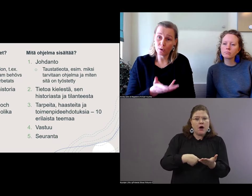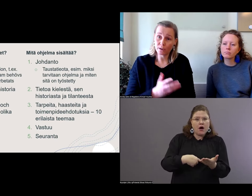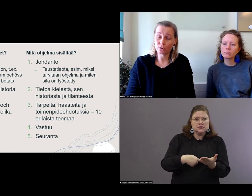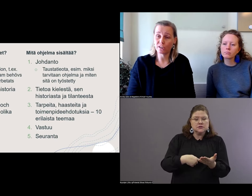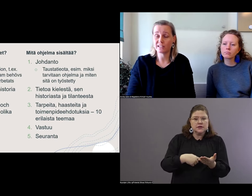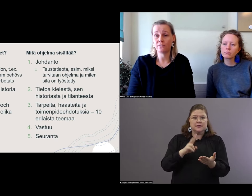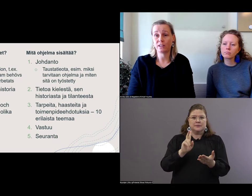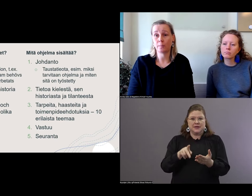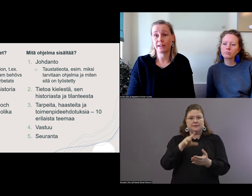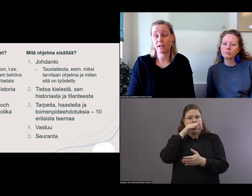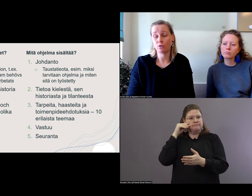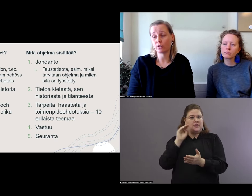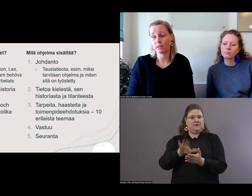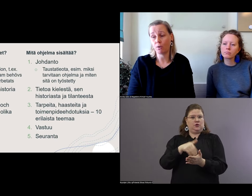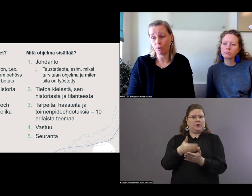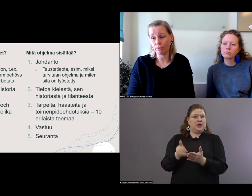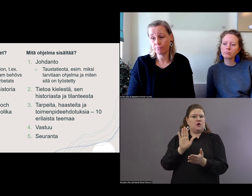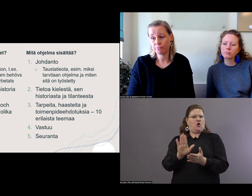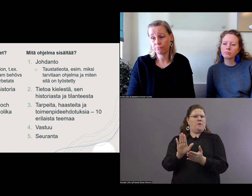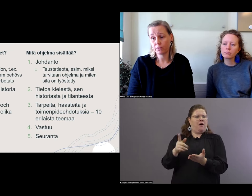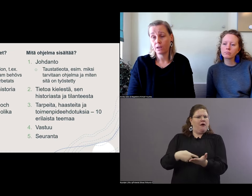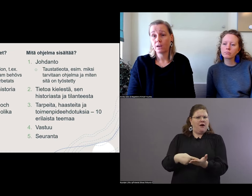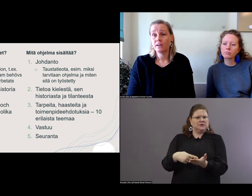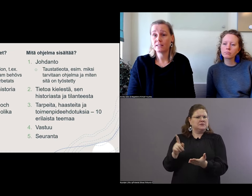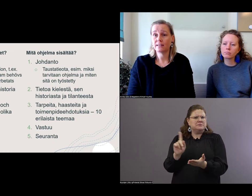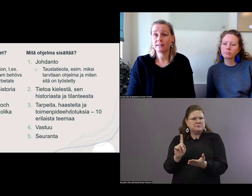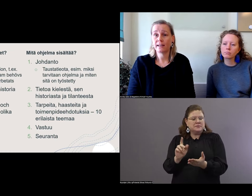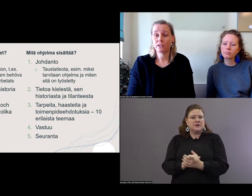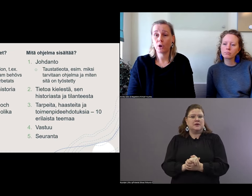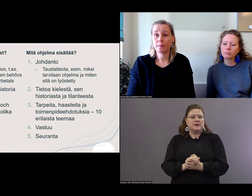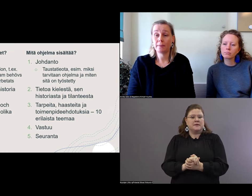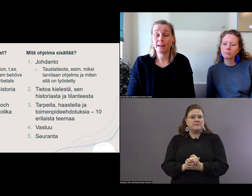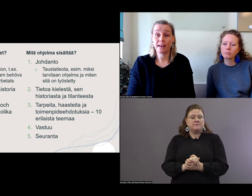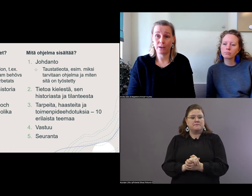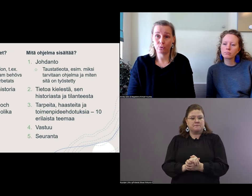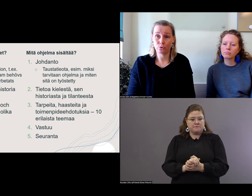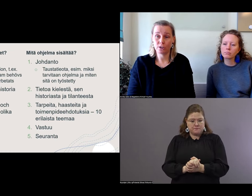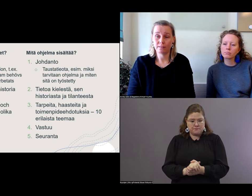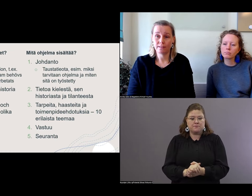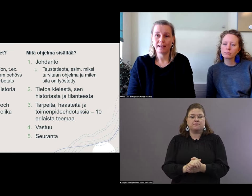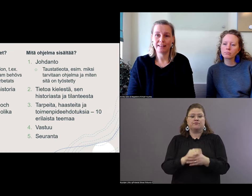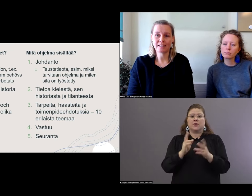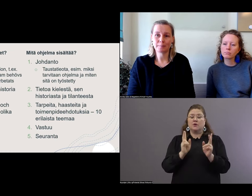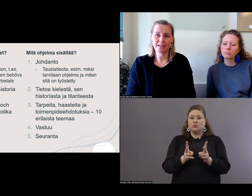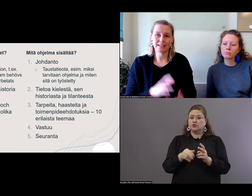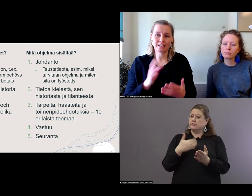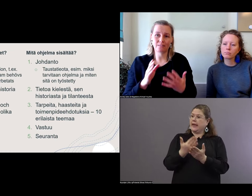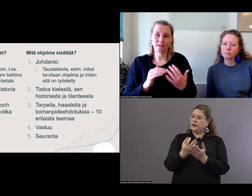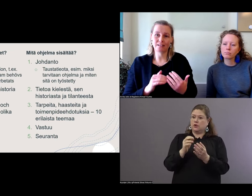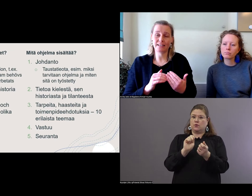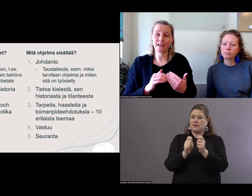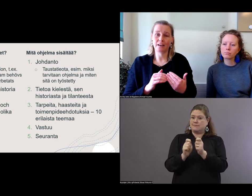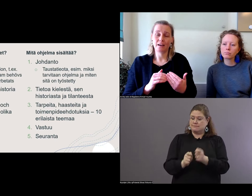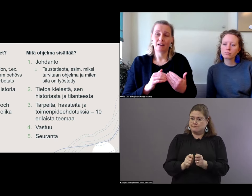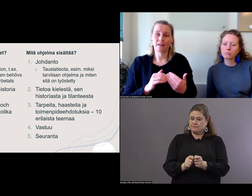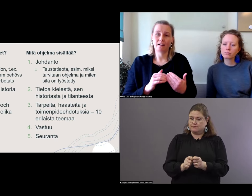nimenomaan suomenruotsalaisen viittomakielen osalta on. Ja sitten tehdään toimenpideehdotuksia. Eli tässä päästään